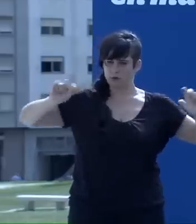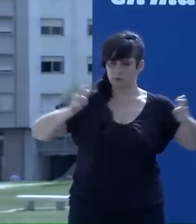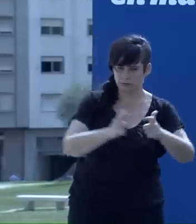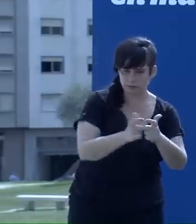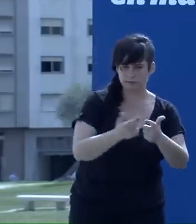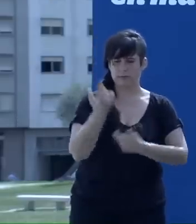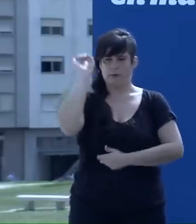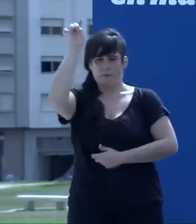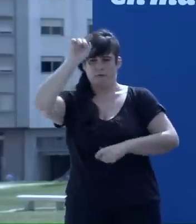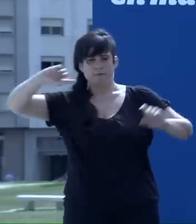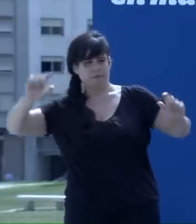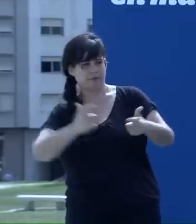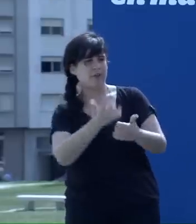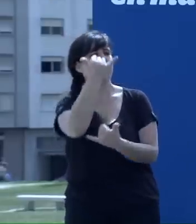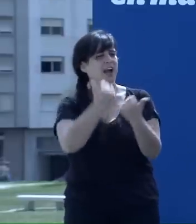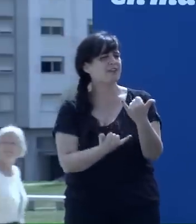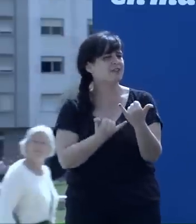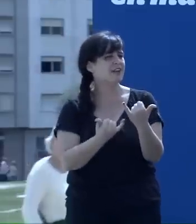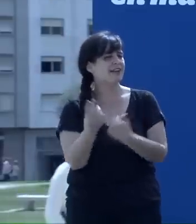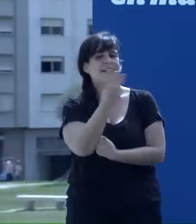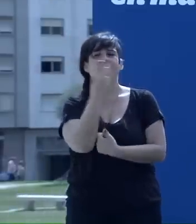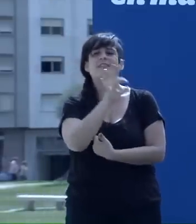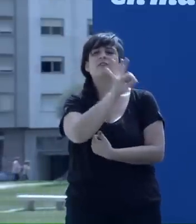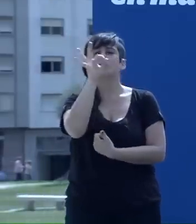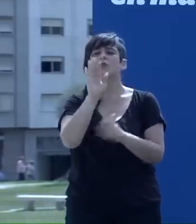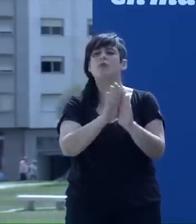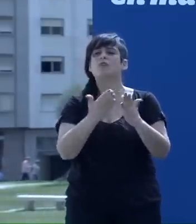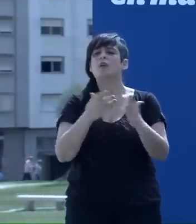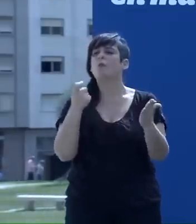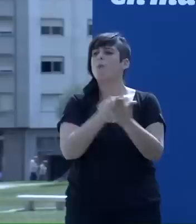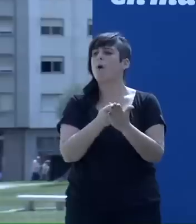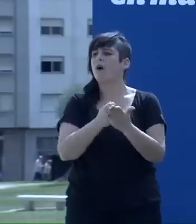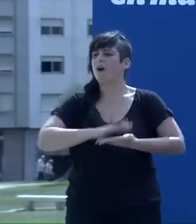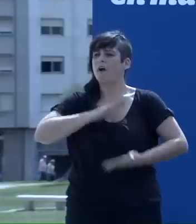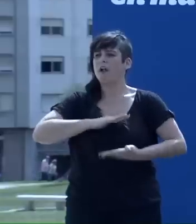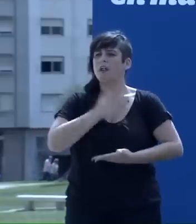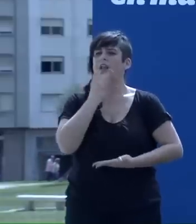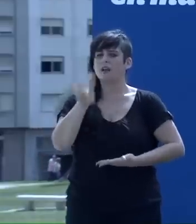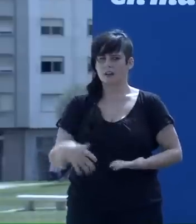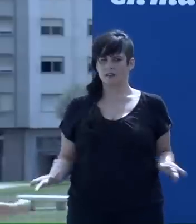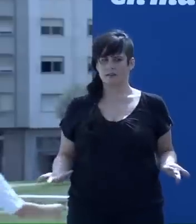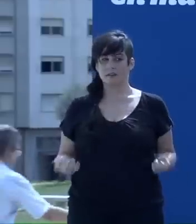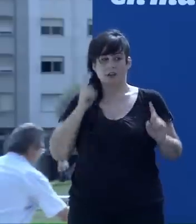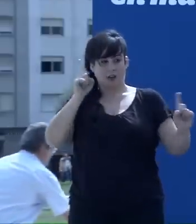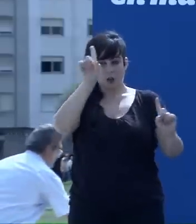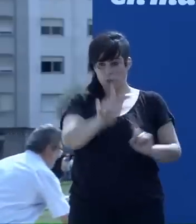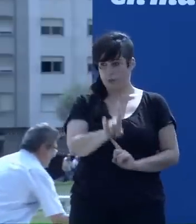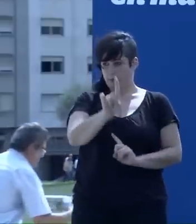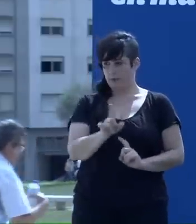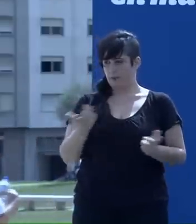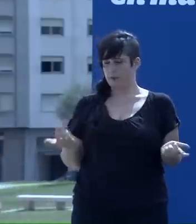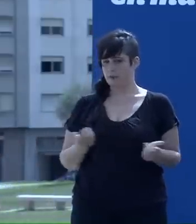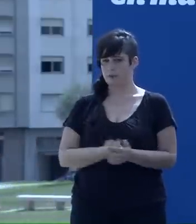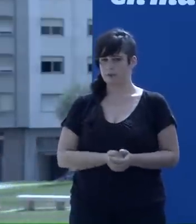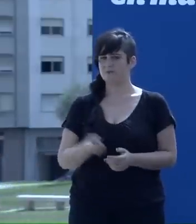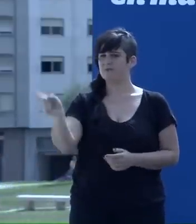profesores. Quen pode pagar 300 euros de libros? Quen pode pagar en primaria? Por que